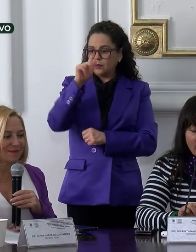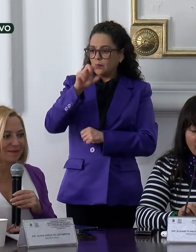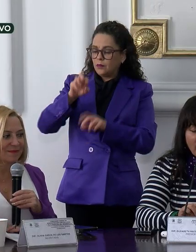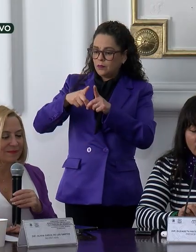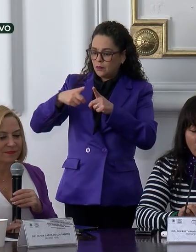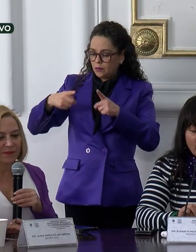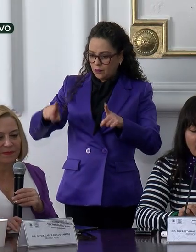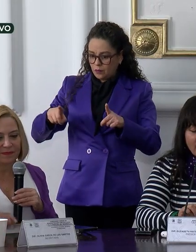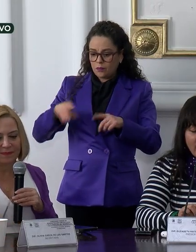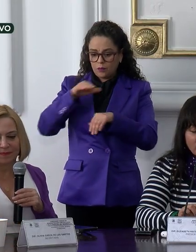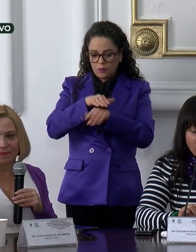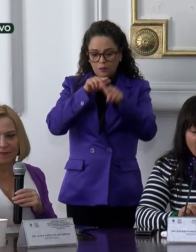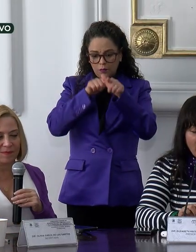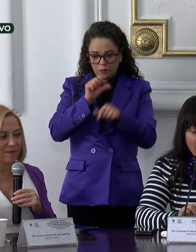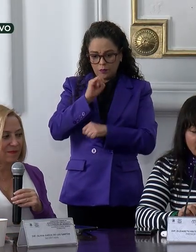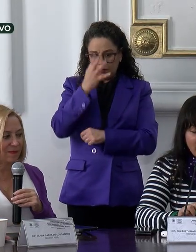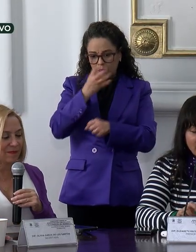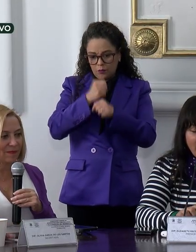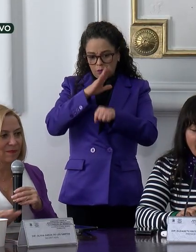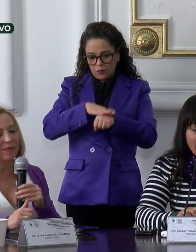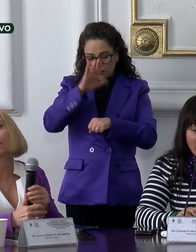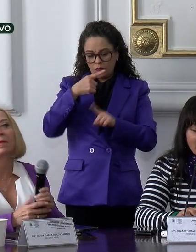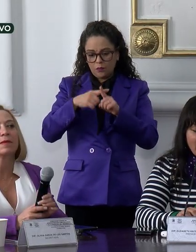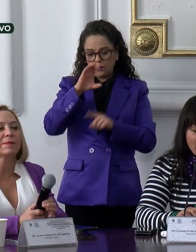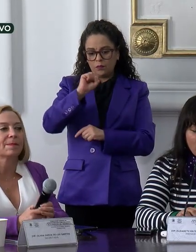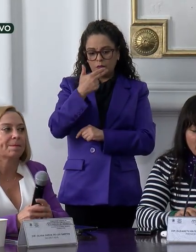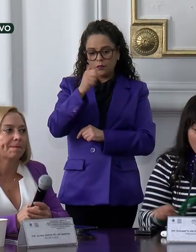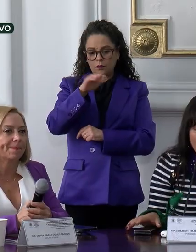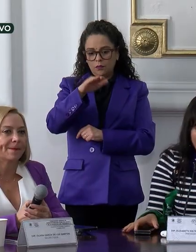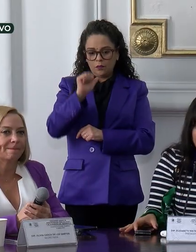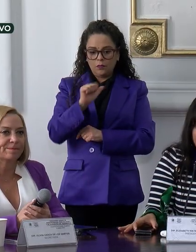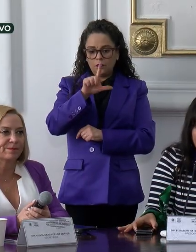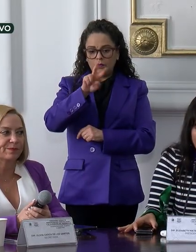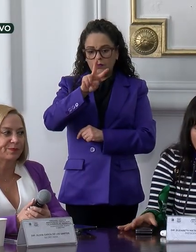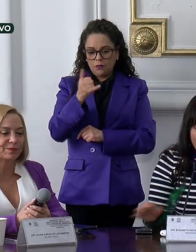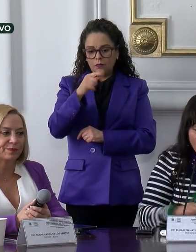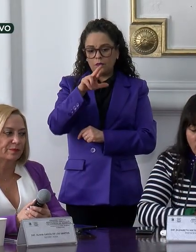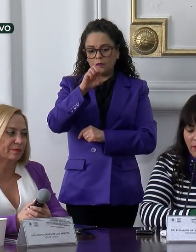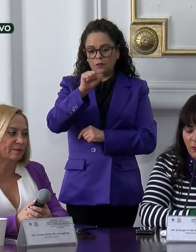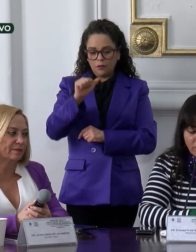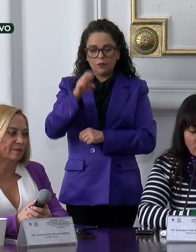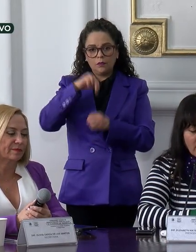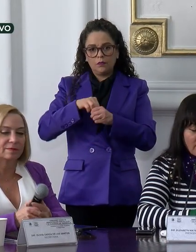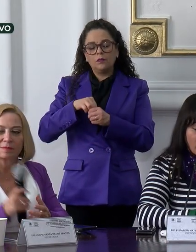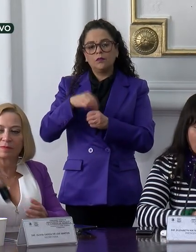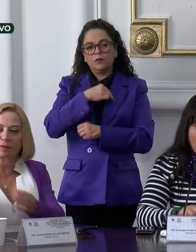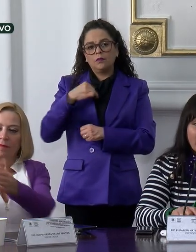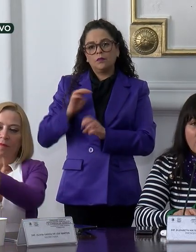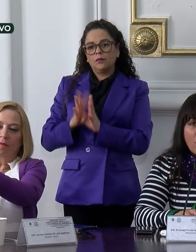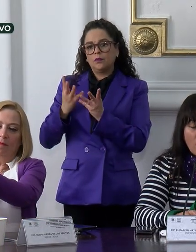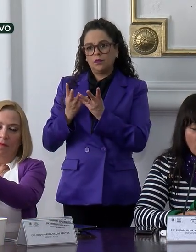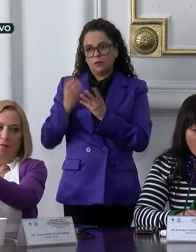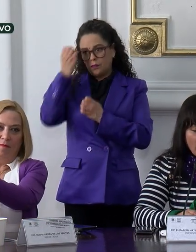la ratificación de la C. Shama Levy Teresa para integrar por un periodo adicional el Consejo de Evaluación de la Ciudad